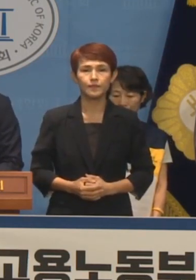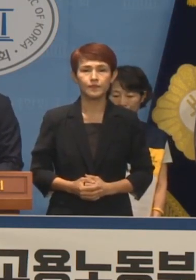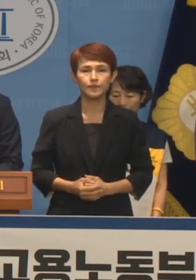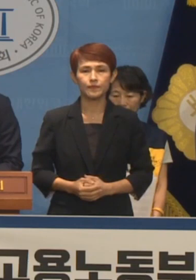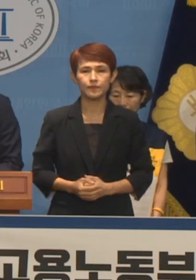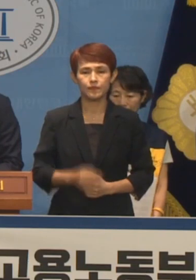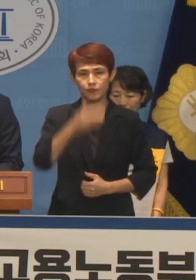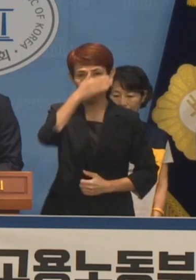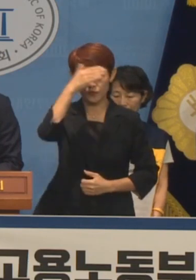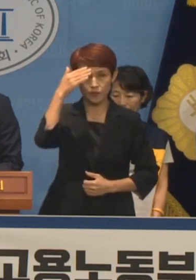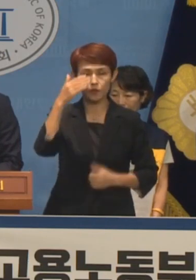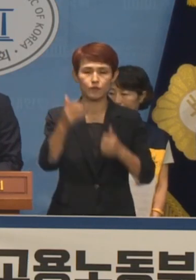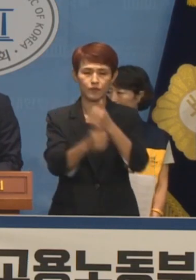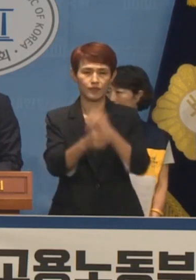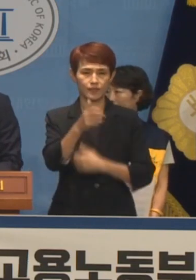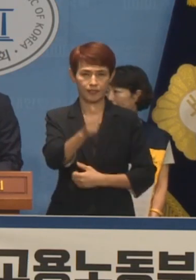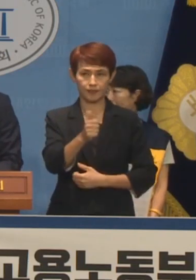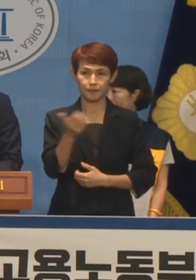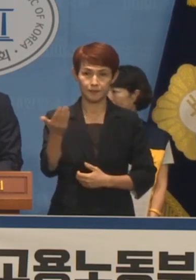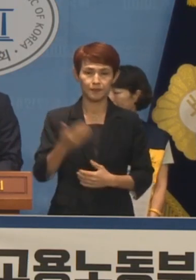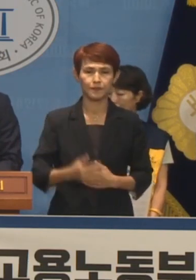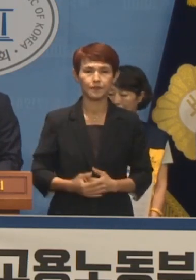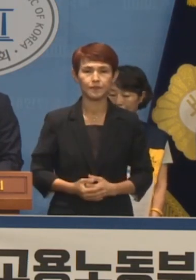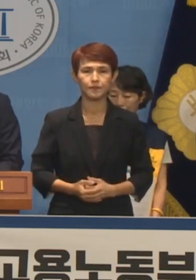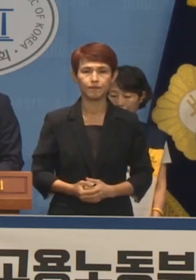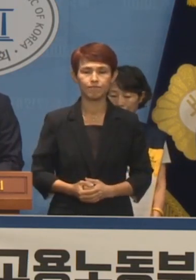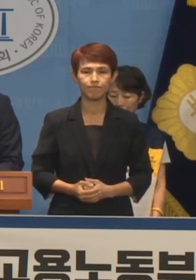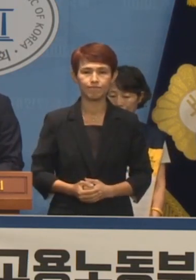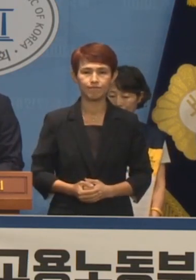김설 청년유니언 위원장 오셨습니다.